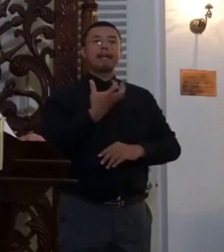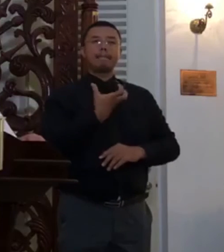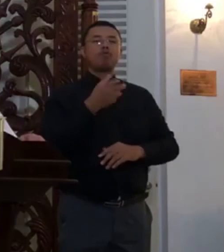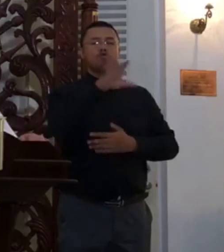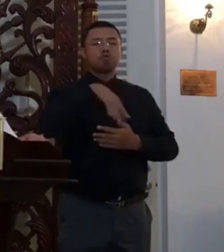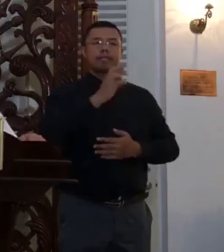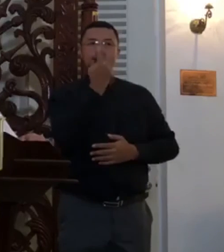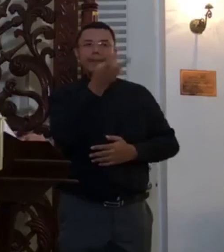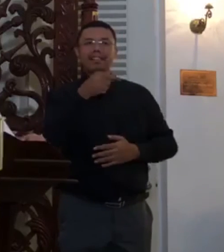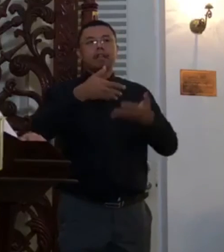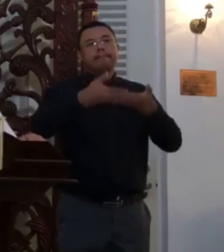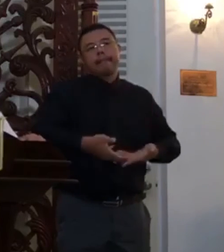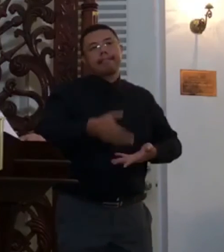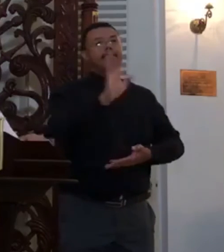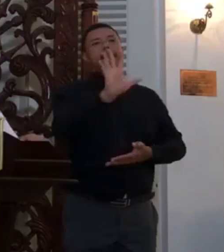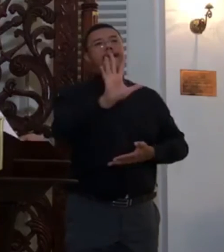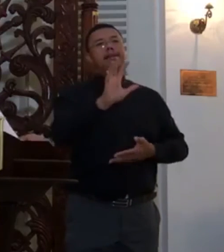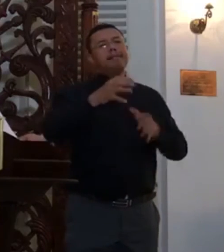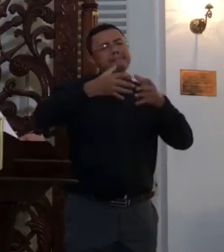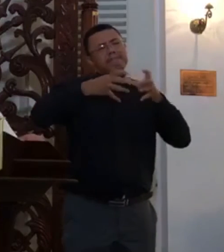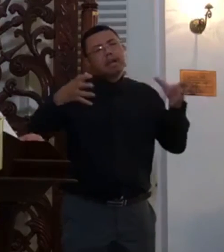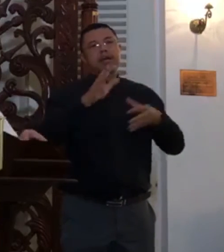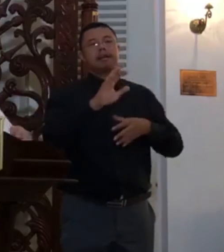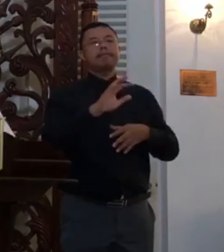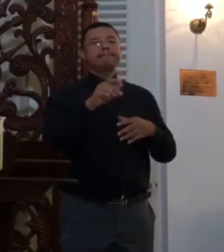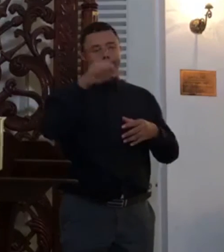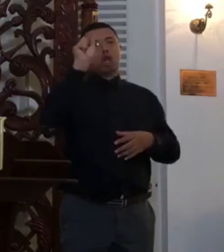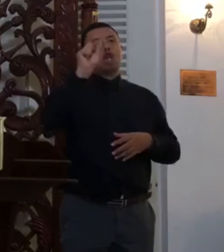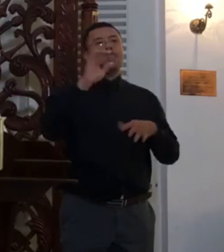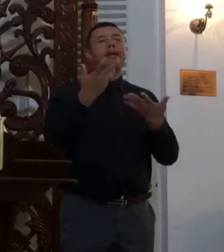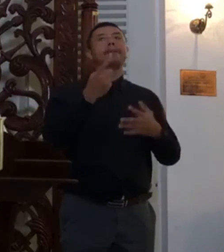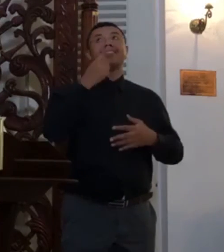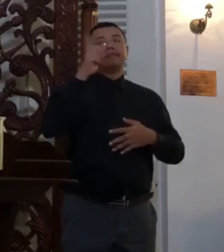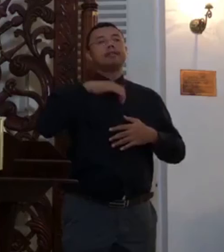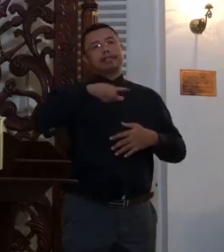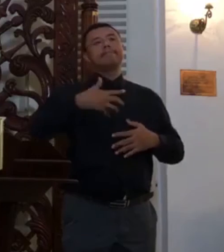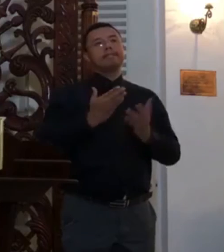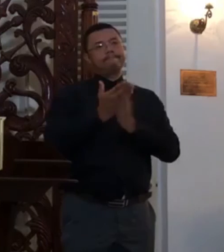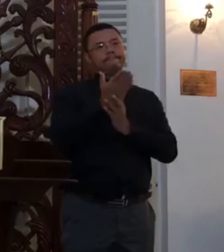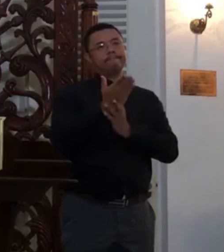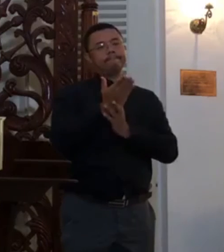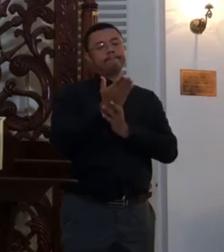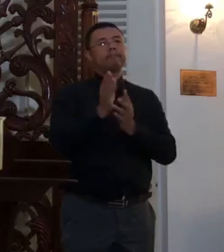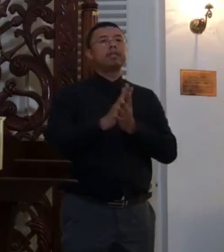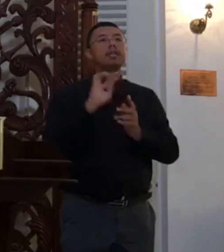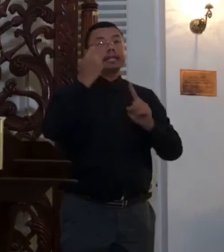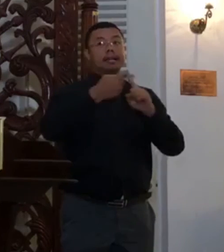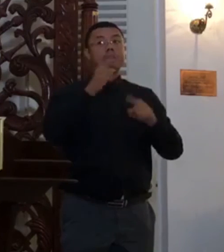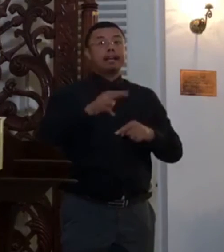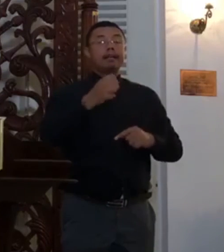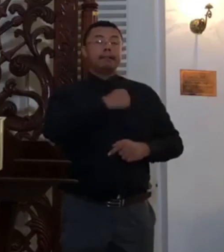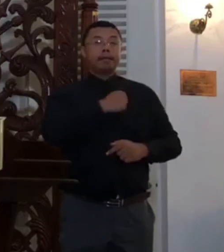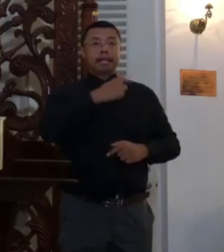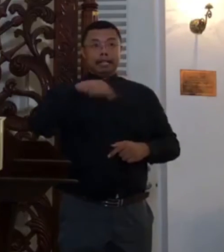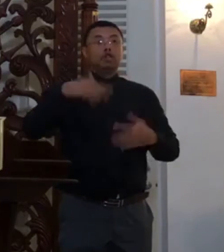sebagai sesuatu yang berat. Ya ini besar, tapi insya Allah kita akan bisa lewati itu. Dan sekali lagi, bangsa